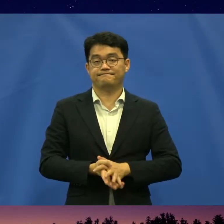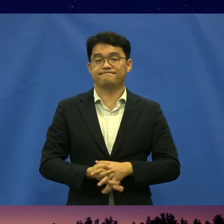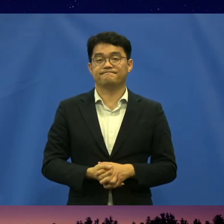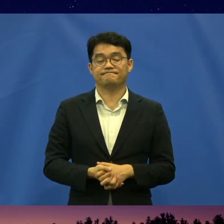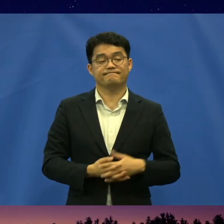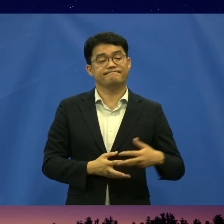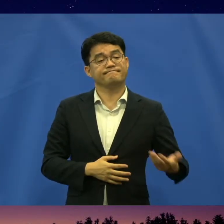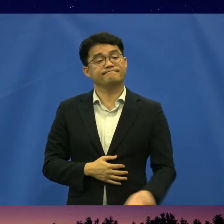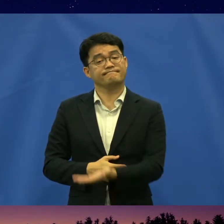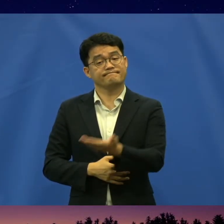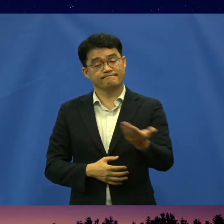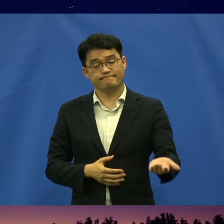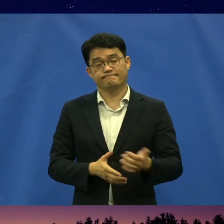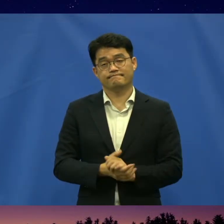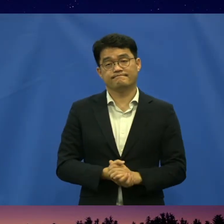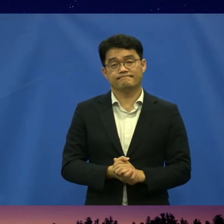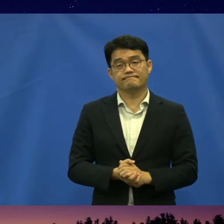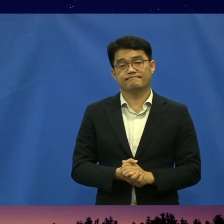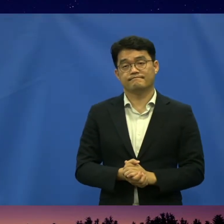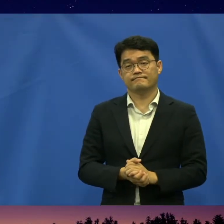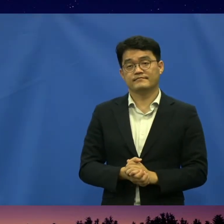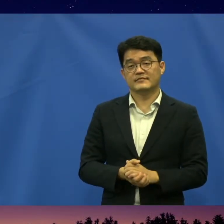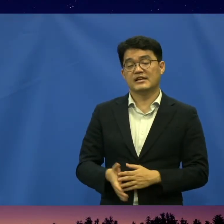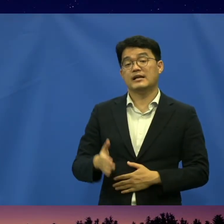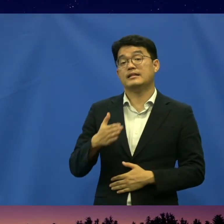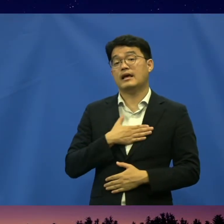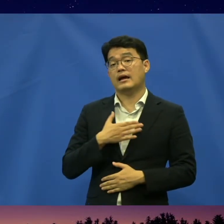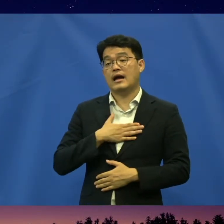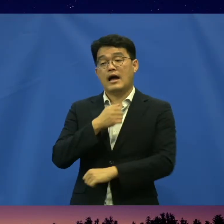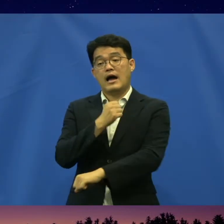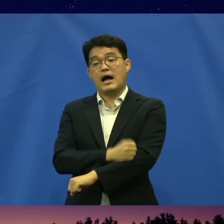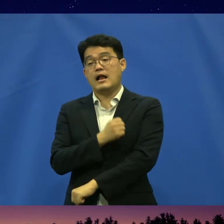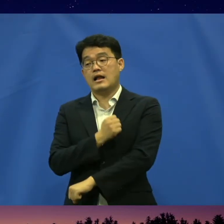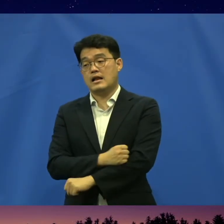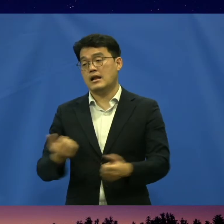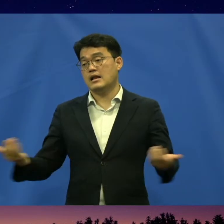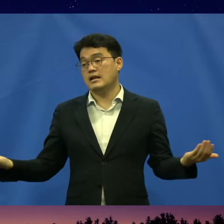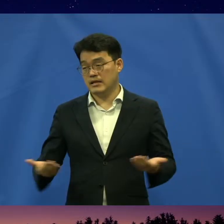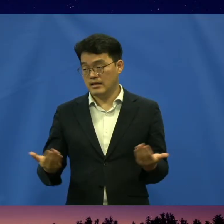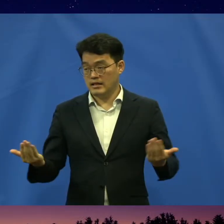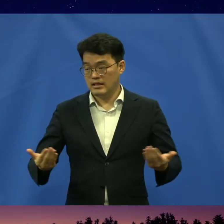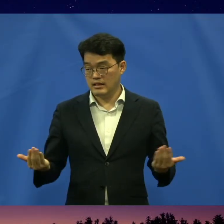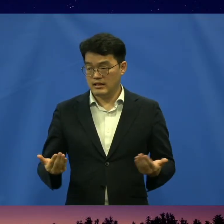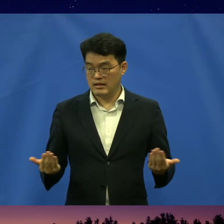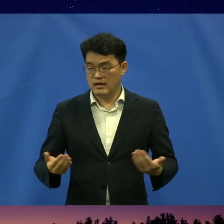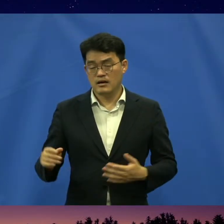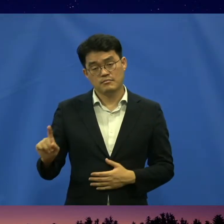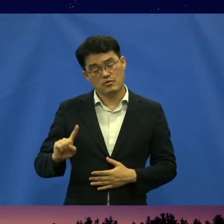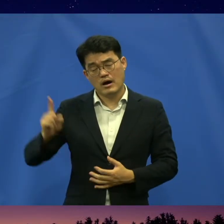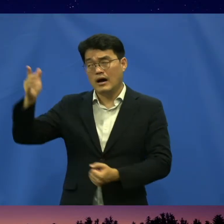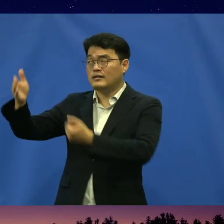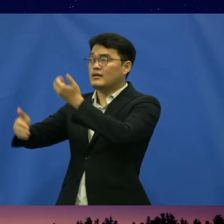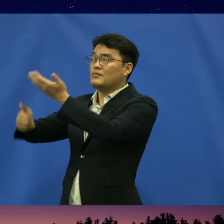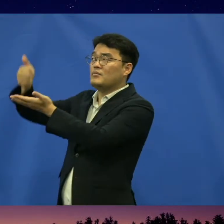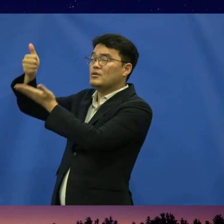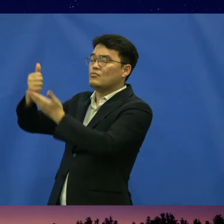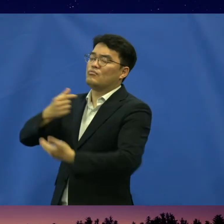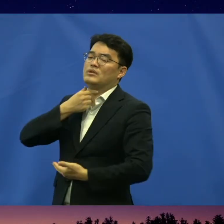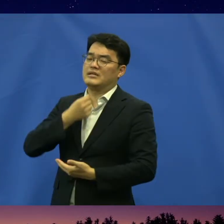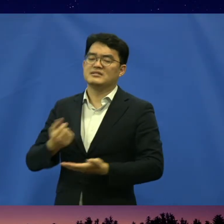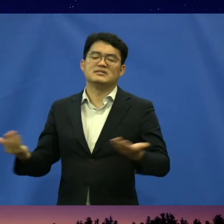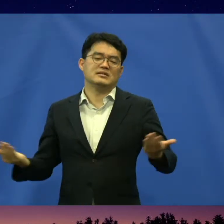여러분, 그래서 언제나 이렇게 물었어요. 내가 하고 있는 일이 하나님이 원하시는 것인가?